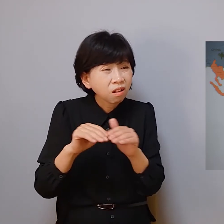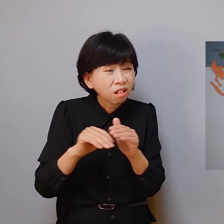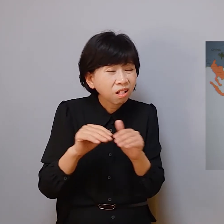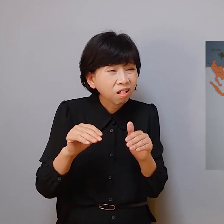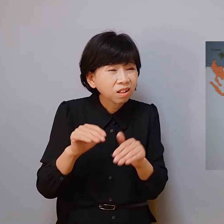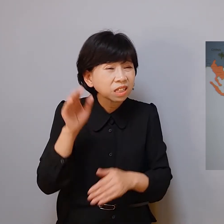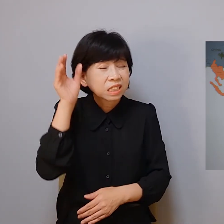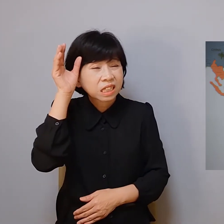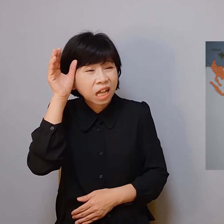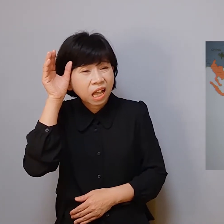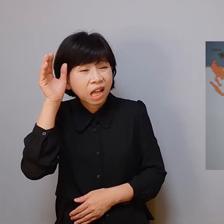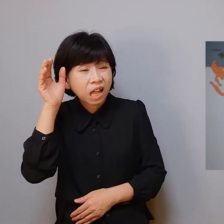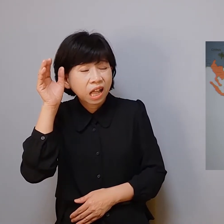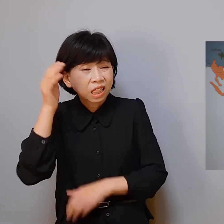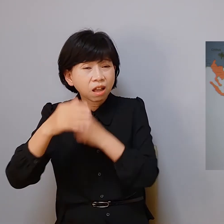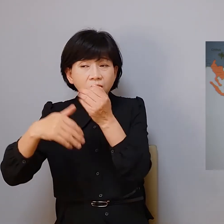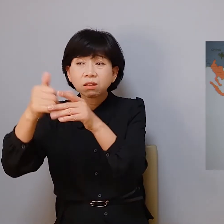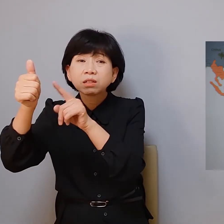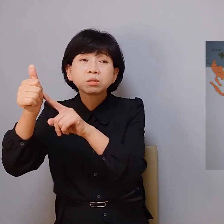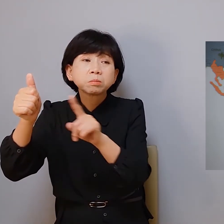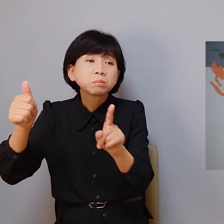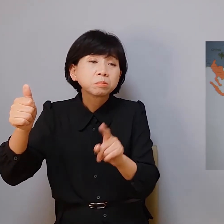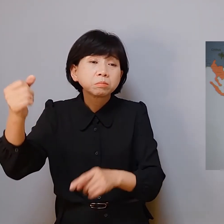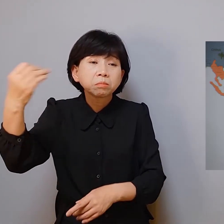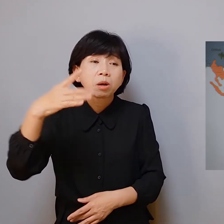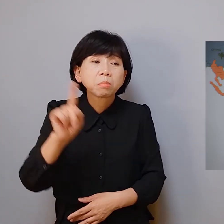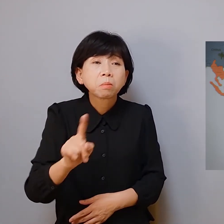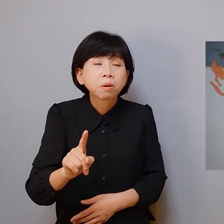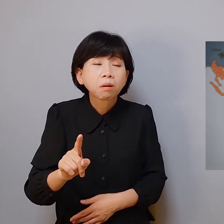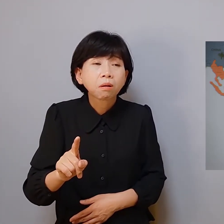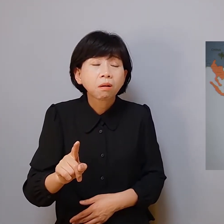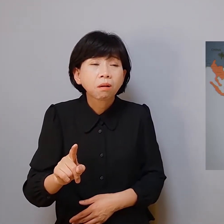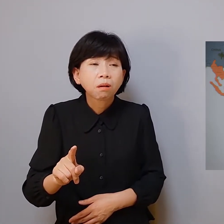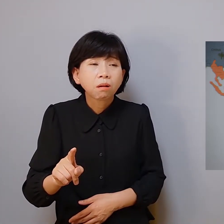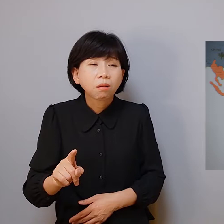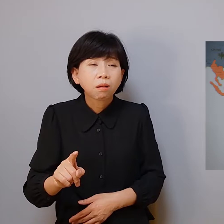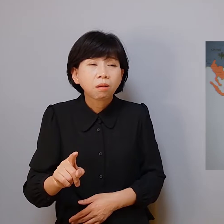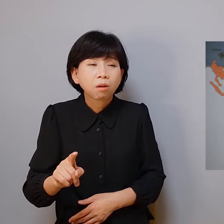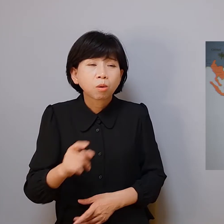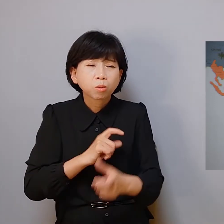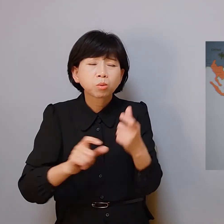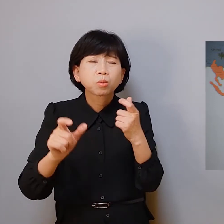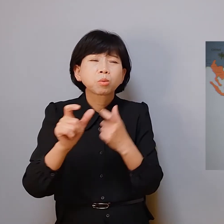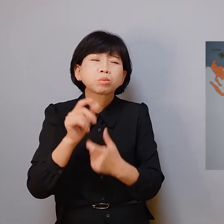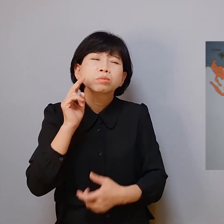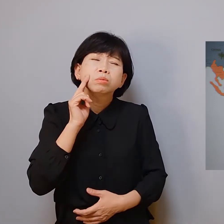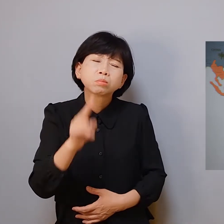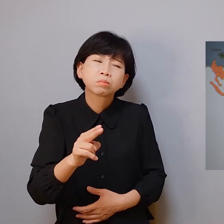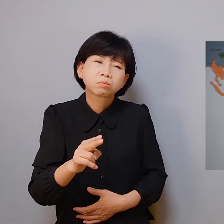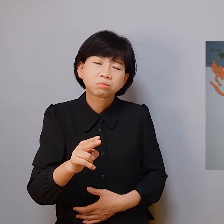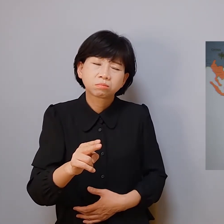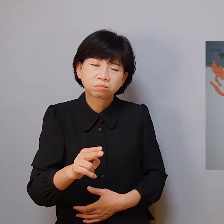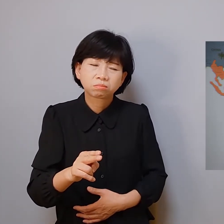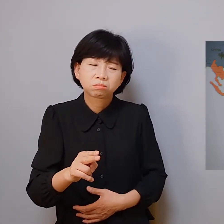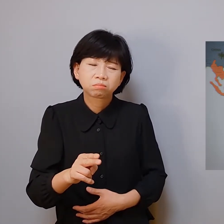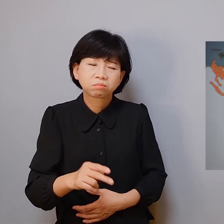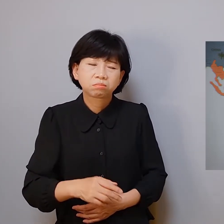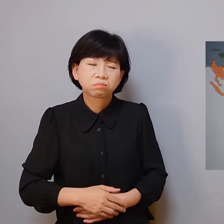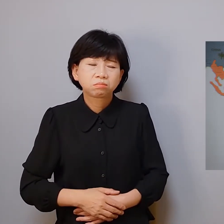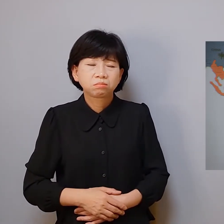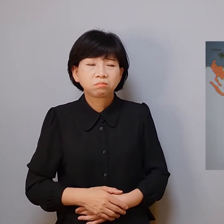해결이 돼야 되는데 해결되기는커녕 더 상황이 복잡해지고 어려워졌다는